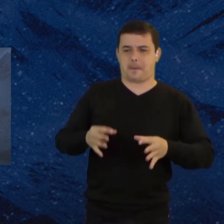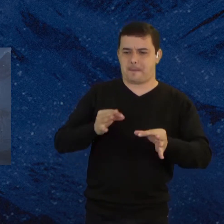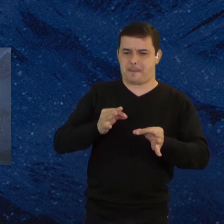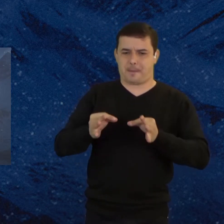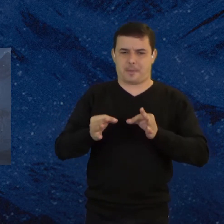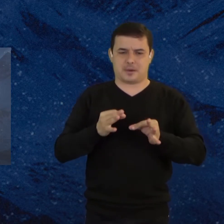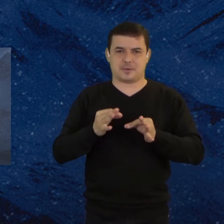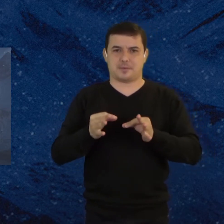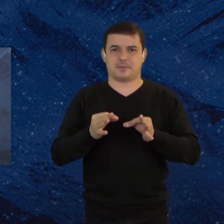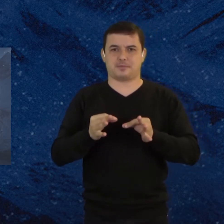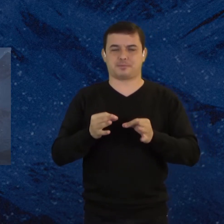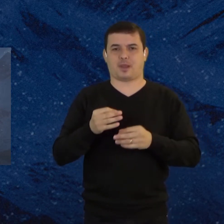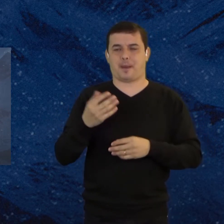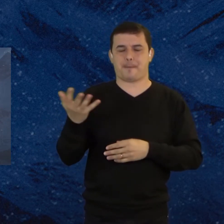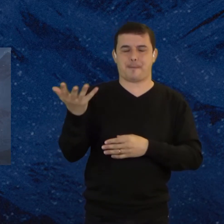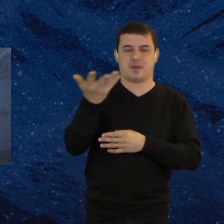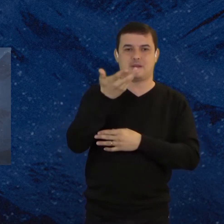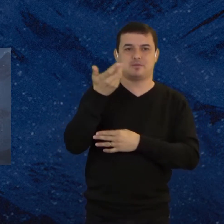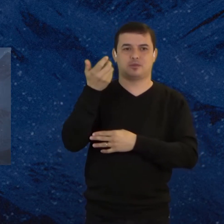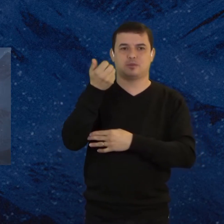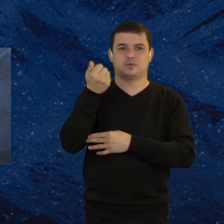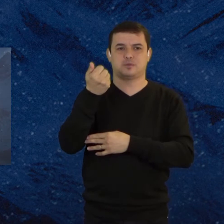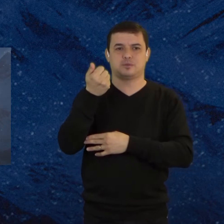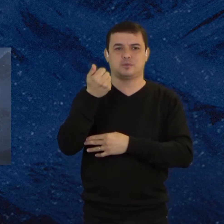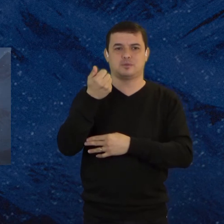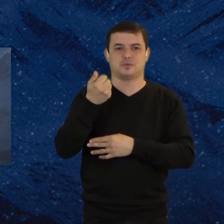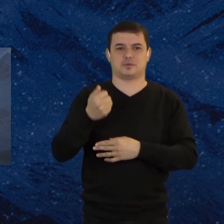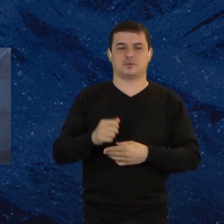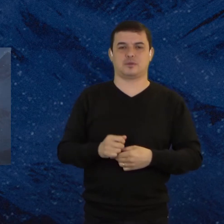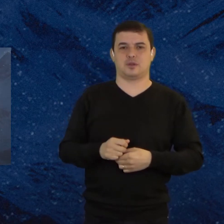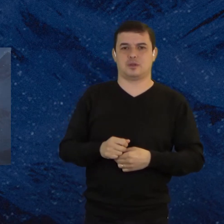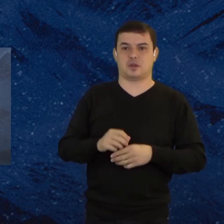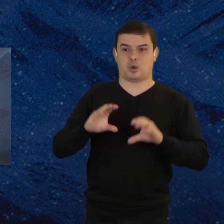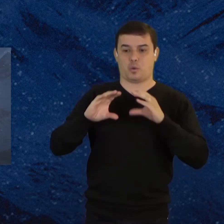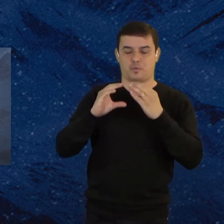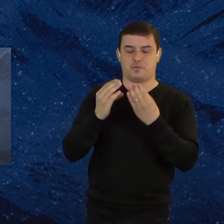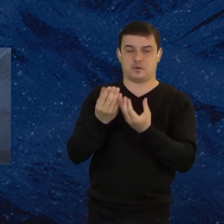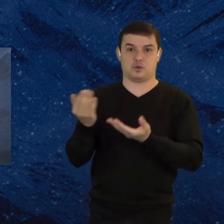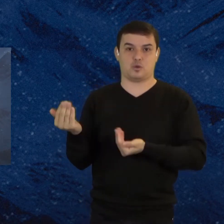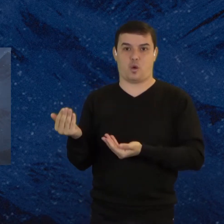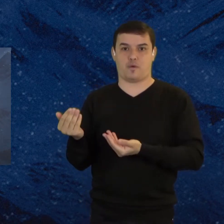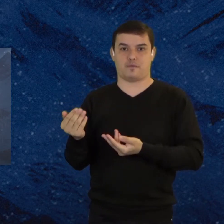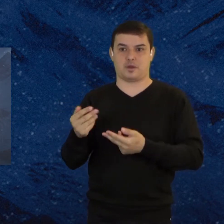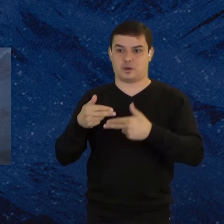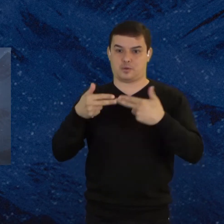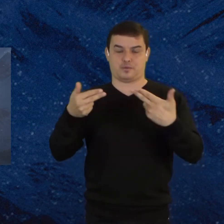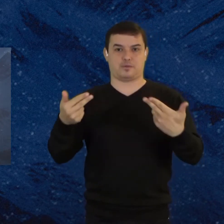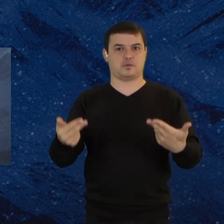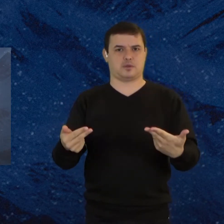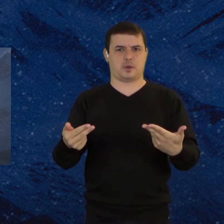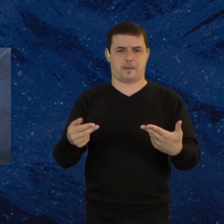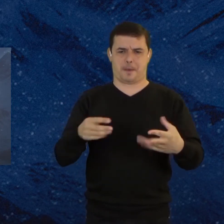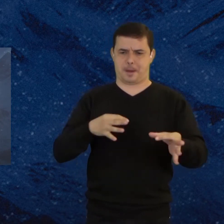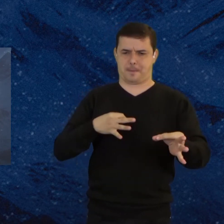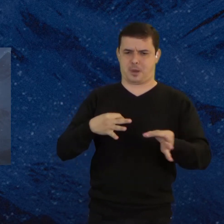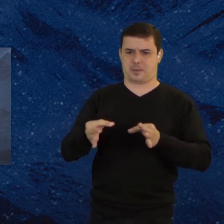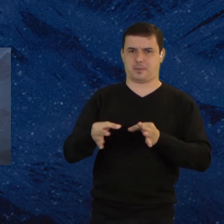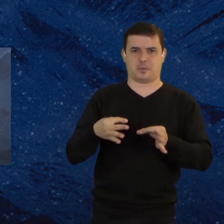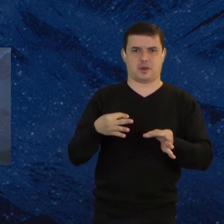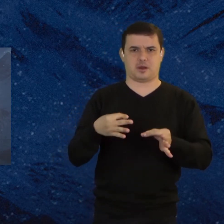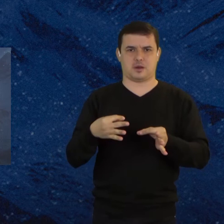foi maravilhoso. E esta conferência de jovens não está sendo diferente. Tudo muito bem preparado,